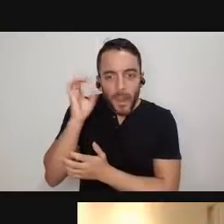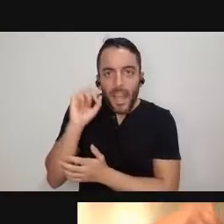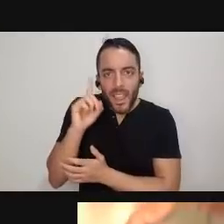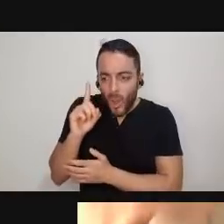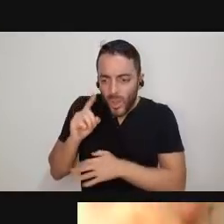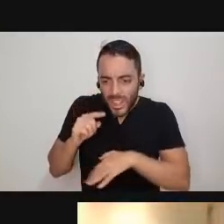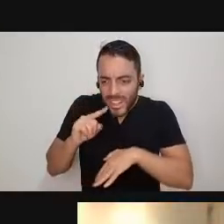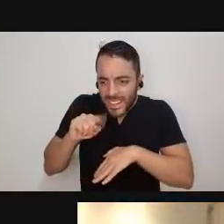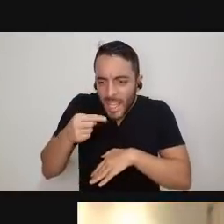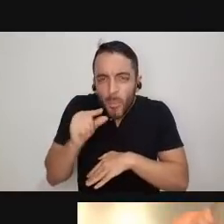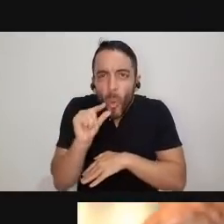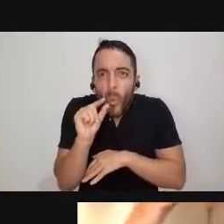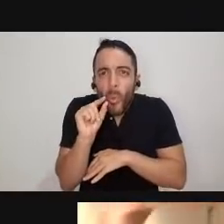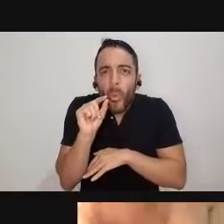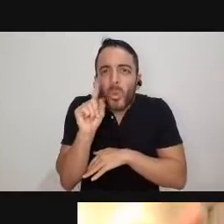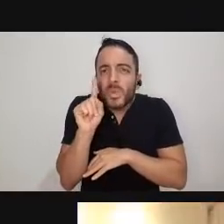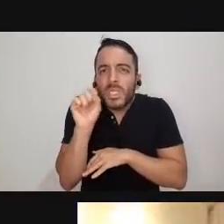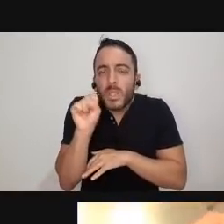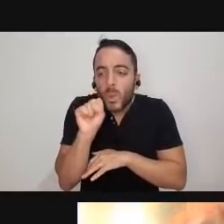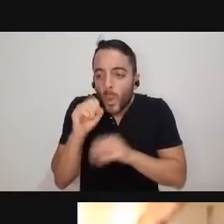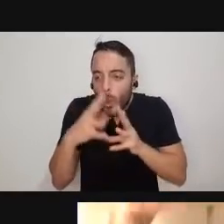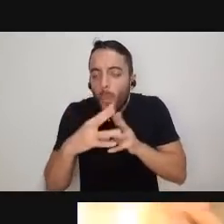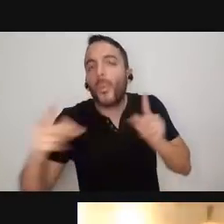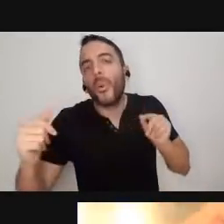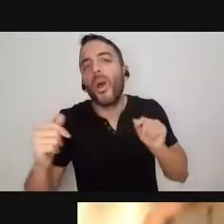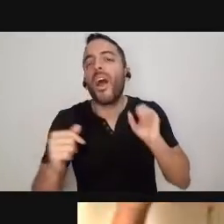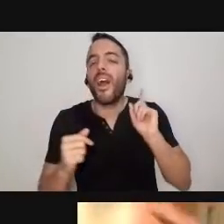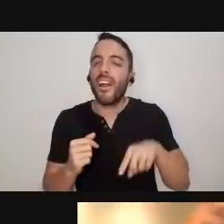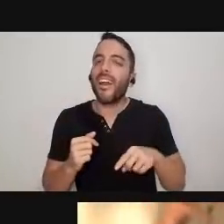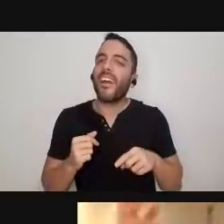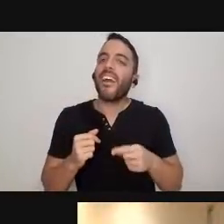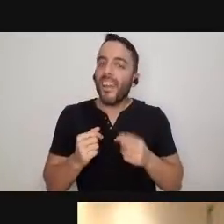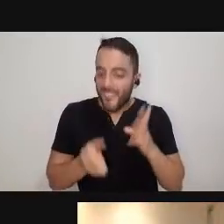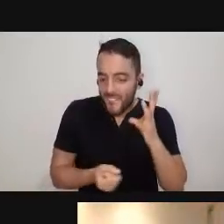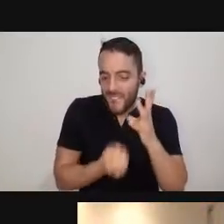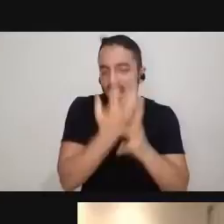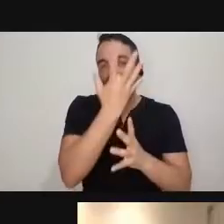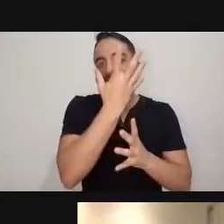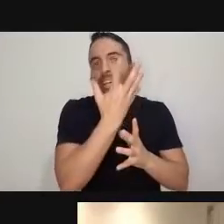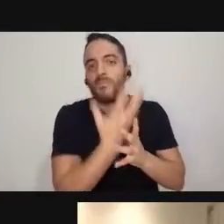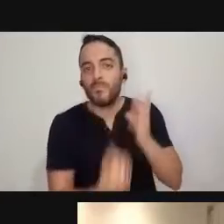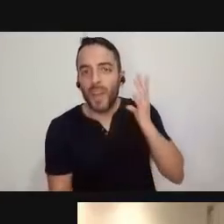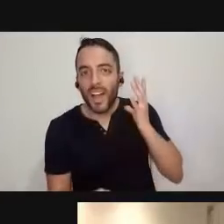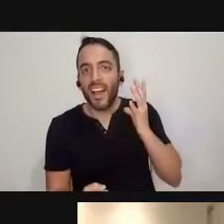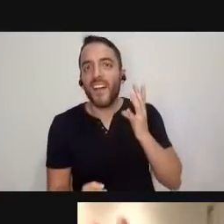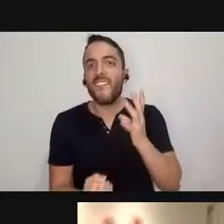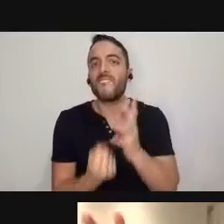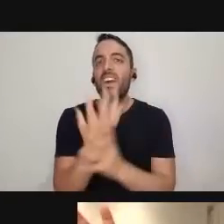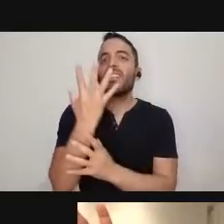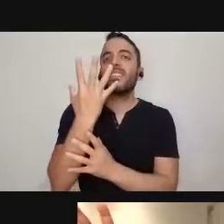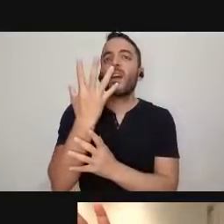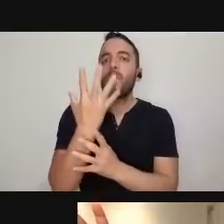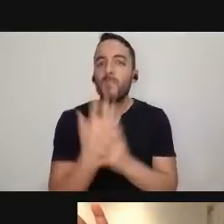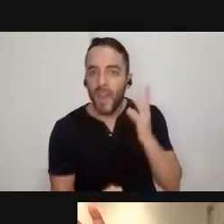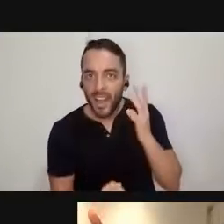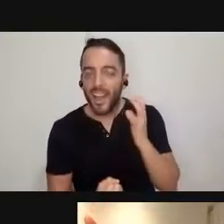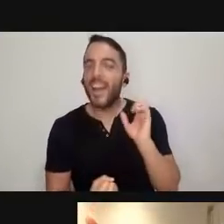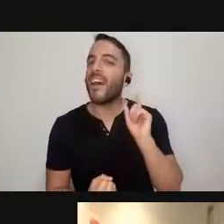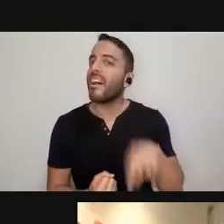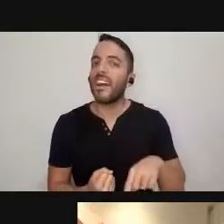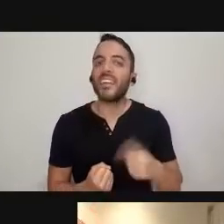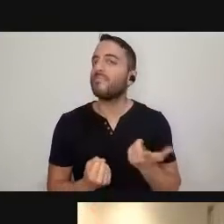é eterno fazer e desfazer essa ideia da instantaneidade, da